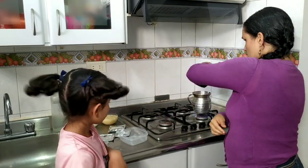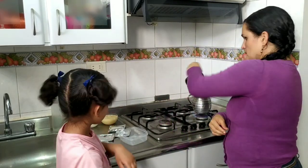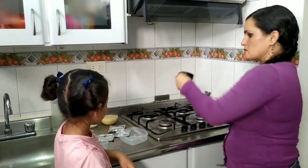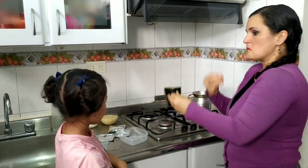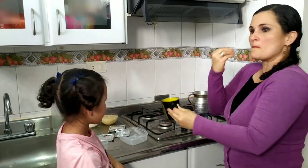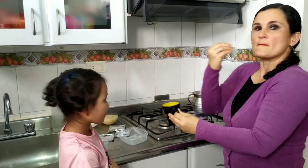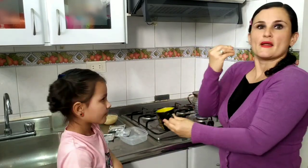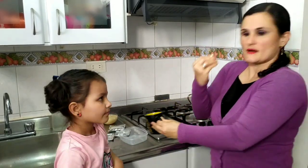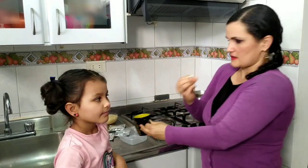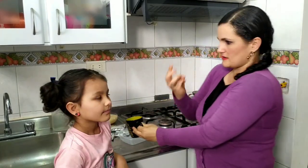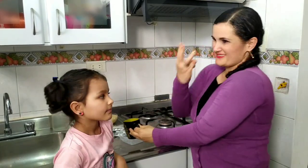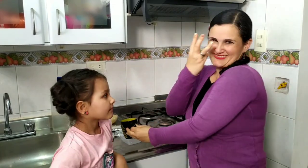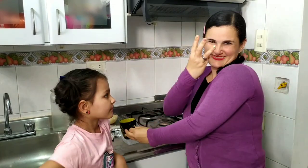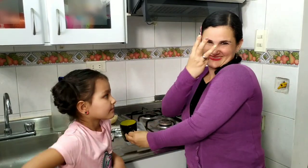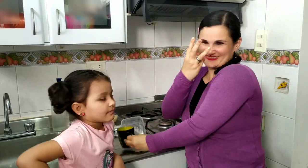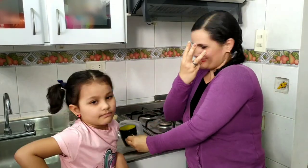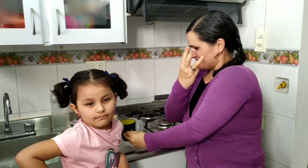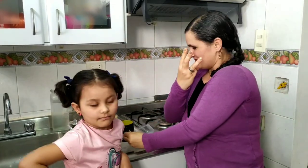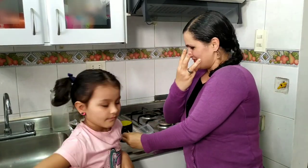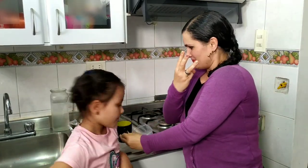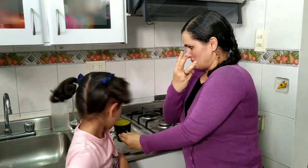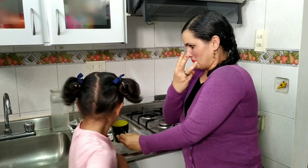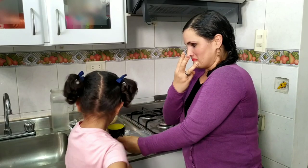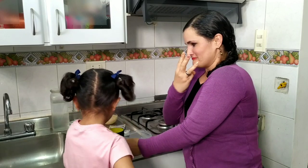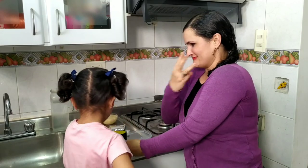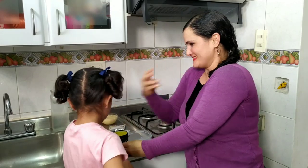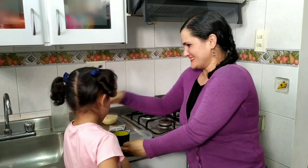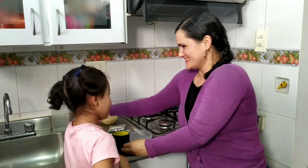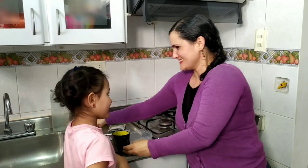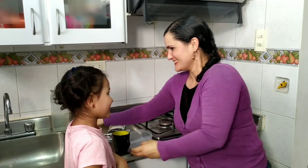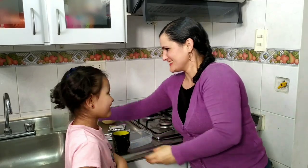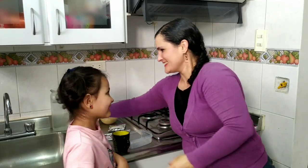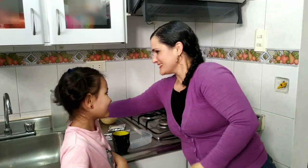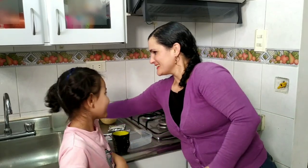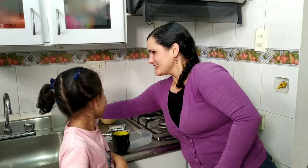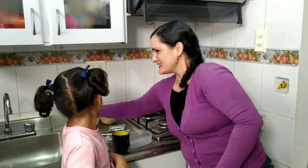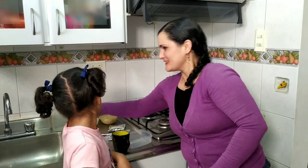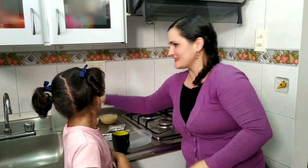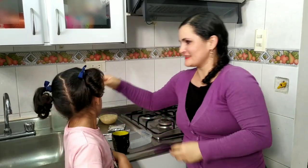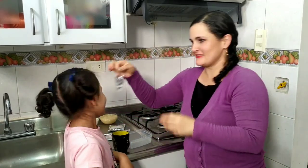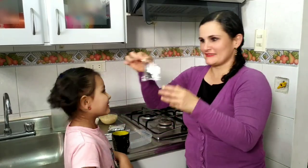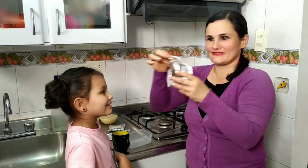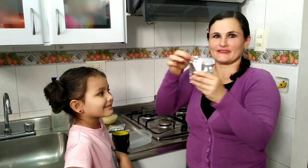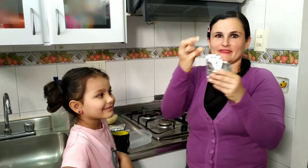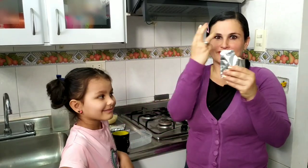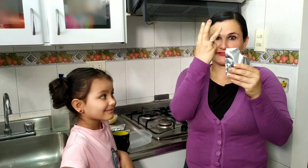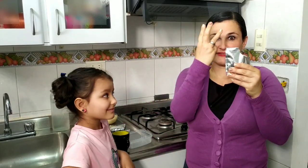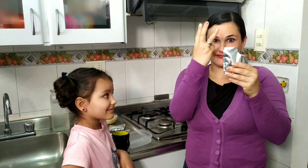a calentar porque son tres gelatinas, tres sobres.